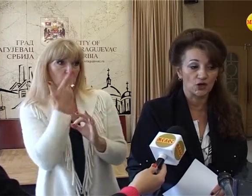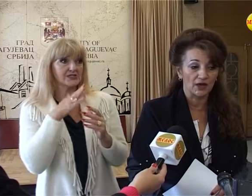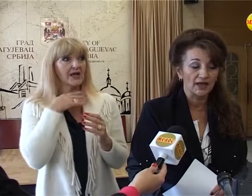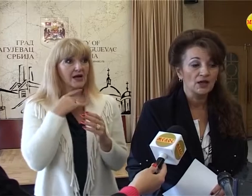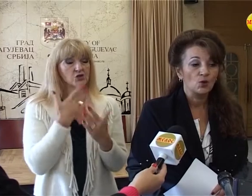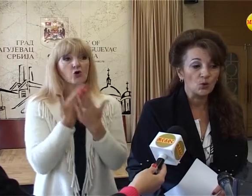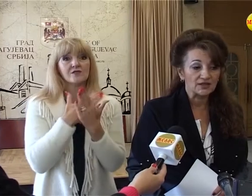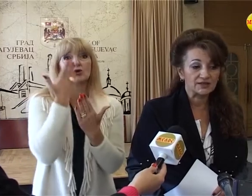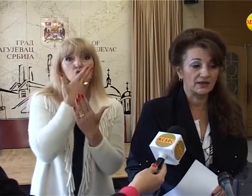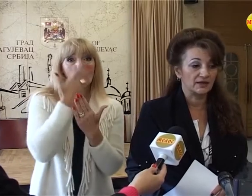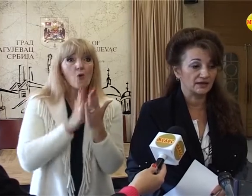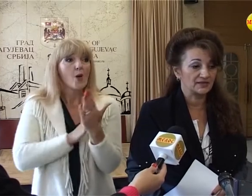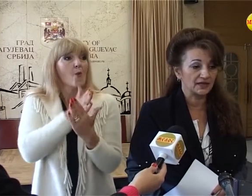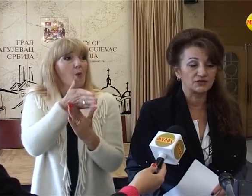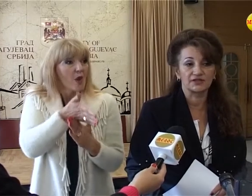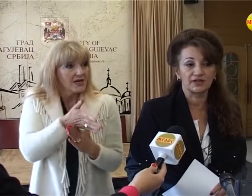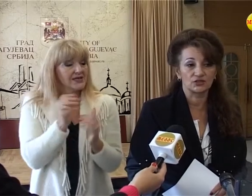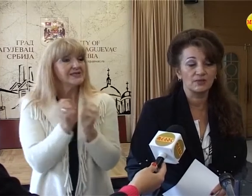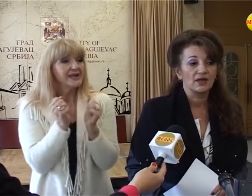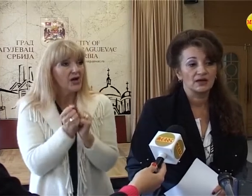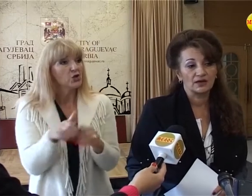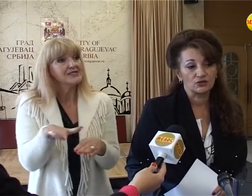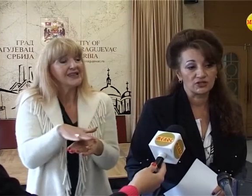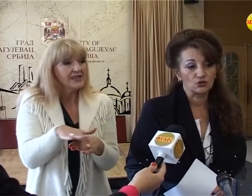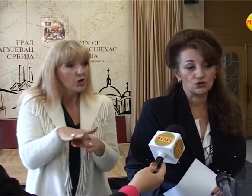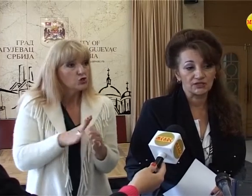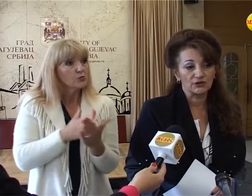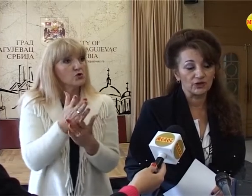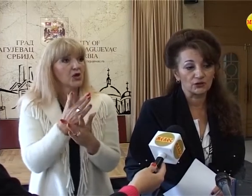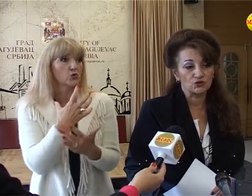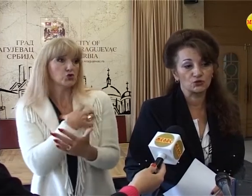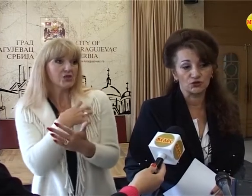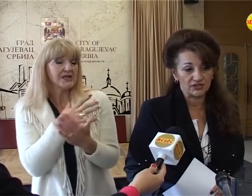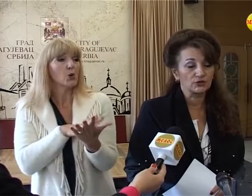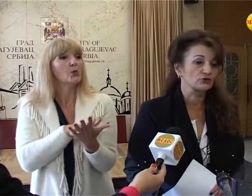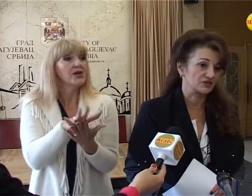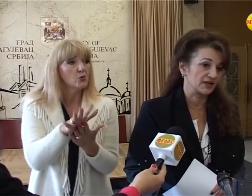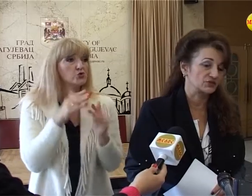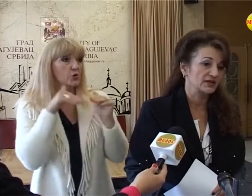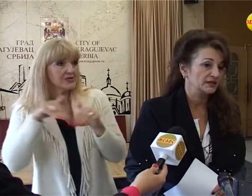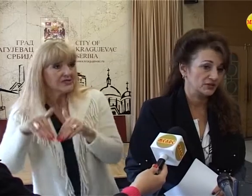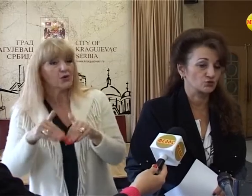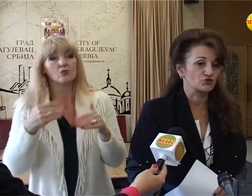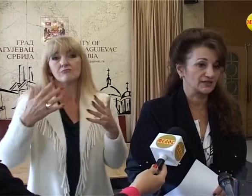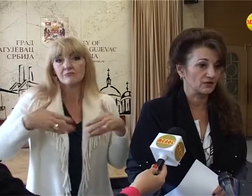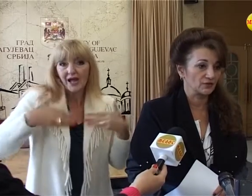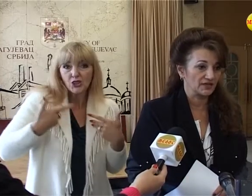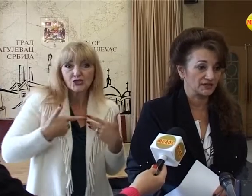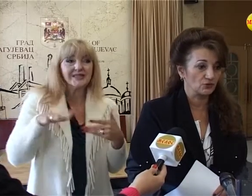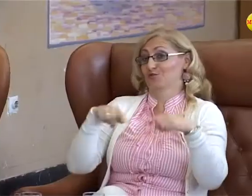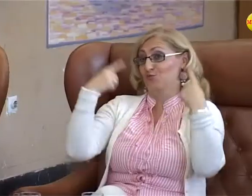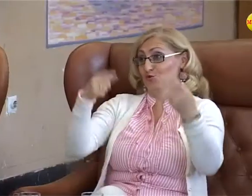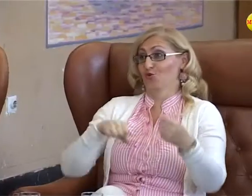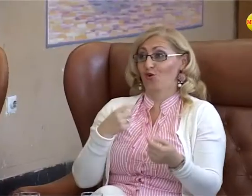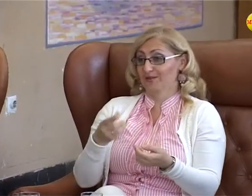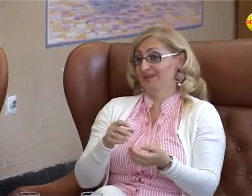osnovne škole, ulaze i zajedno sa decom kroz jednu socijalnu inkluziju, kroz igru, kroz radost, decu uče znakovnom